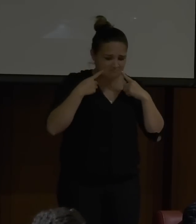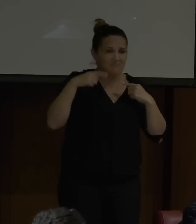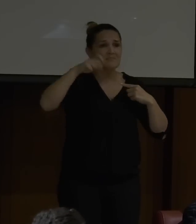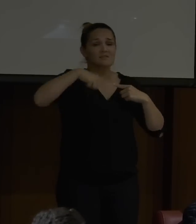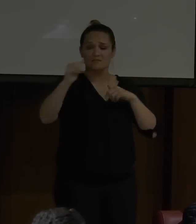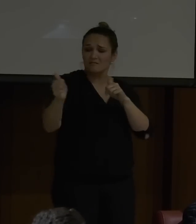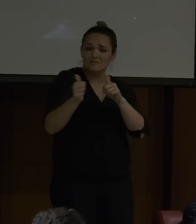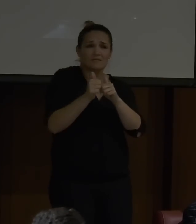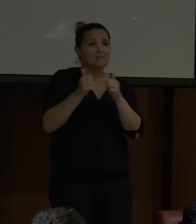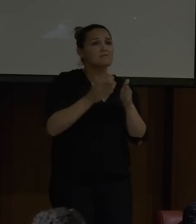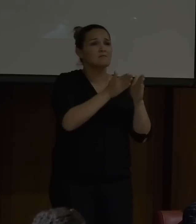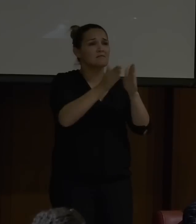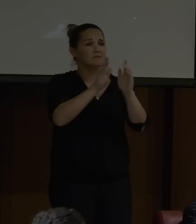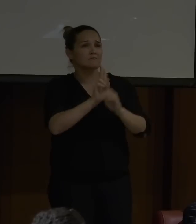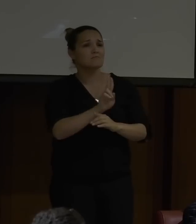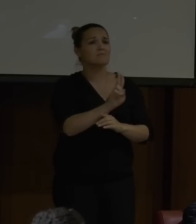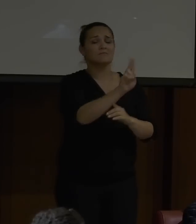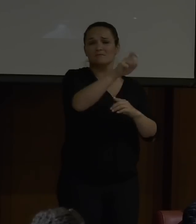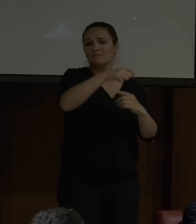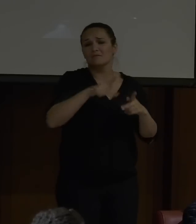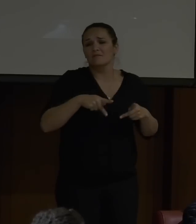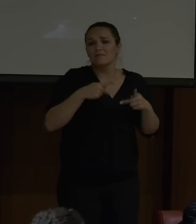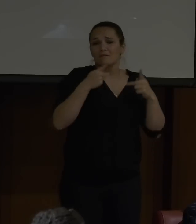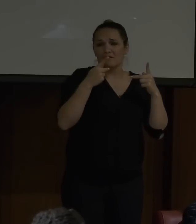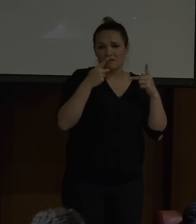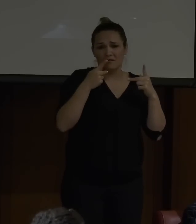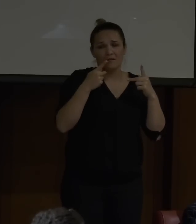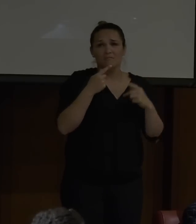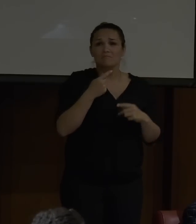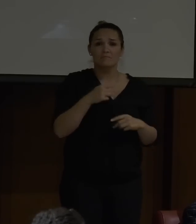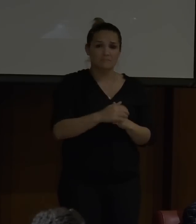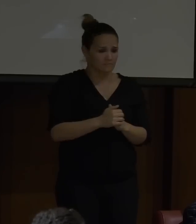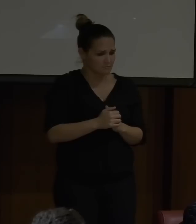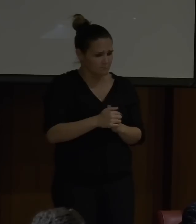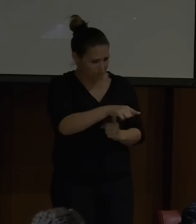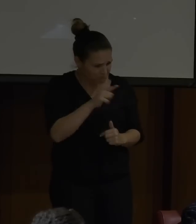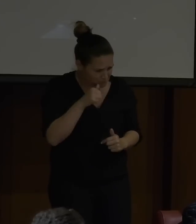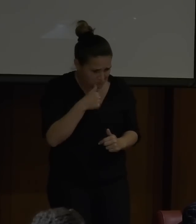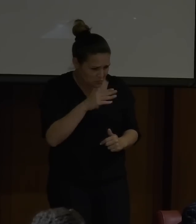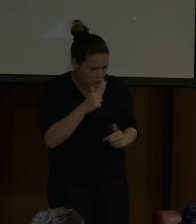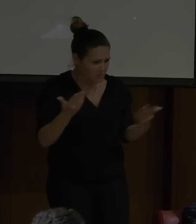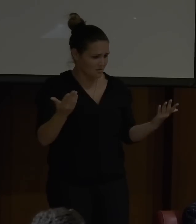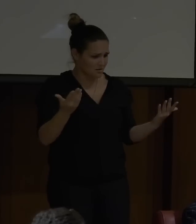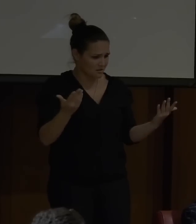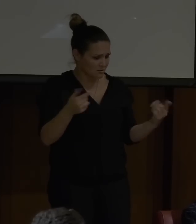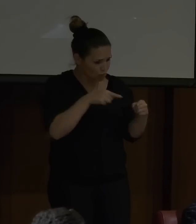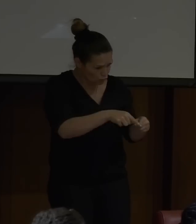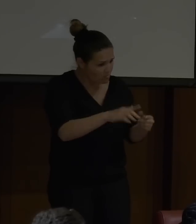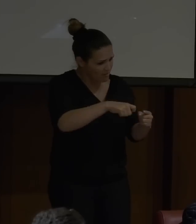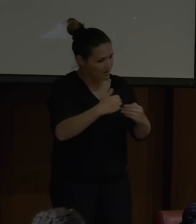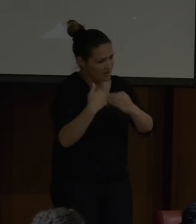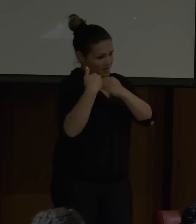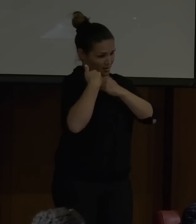un buen sentido para cambiar en la vida. No eres tan triste como tú te lo imaginas, pues hazte cargo que